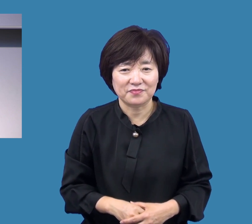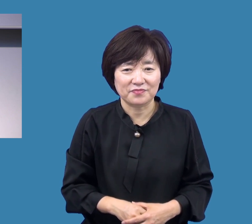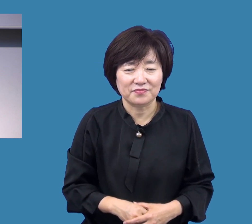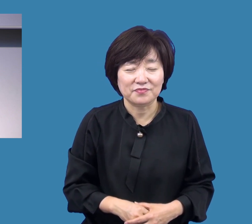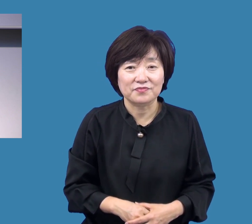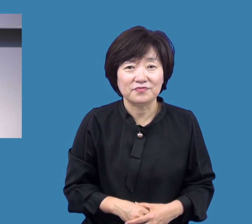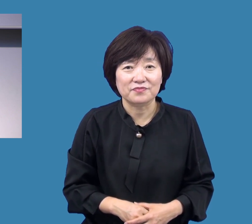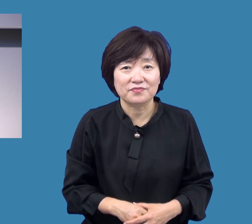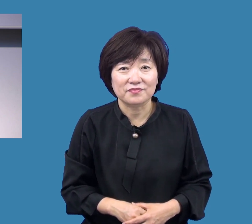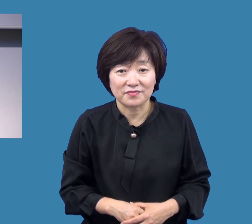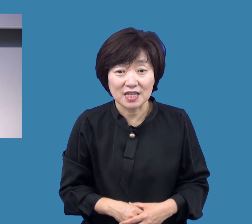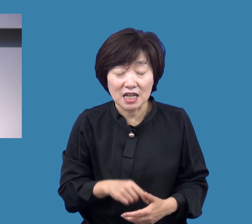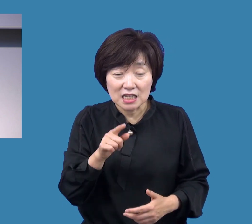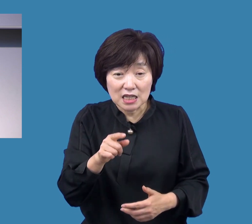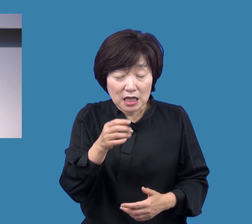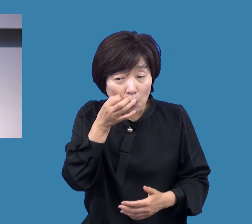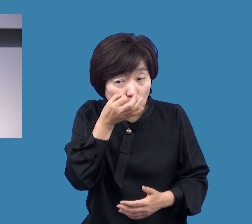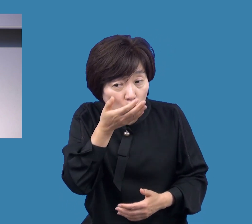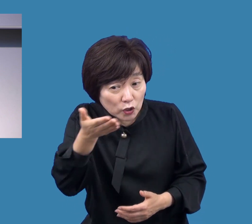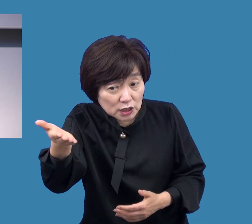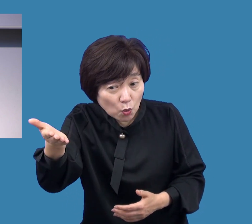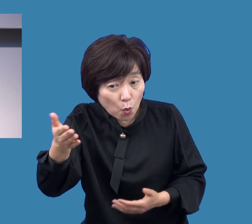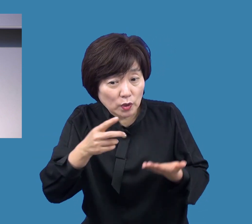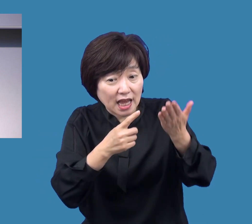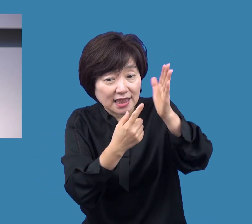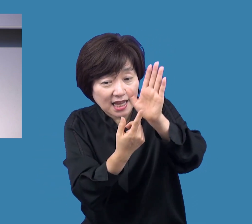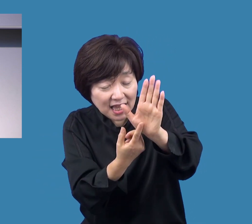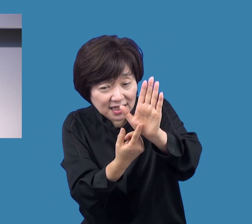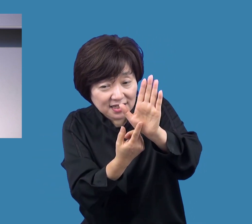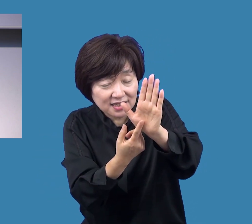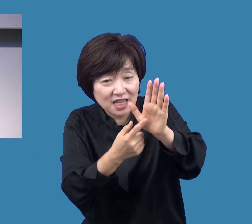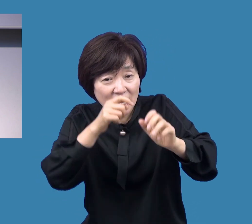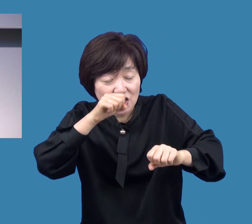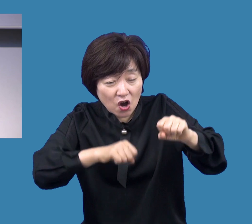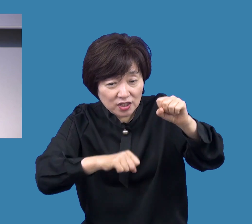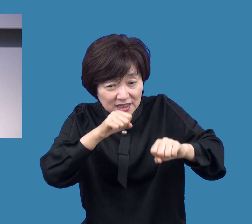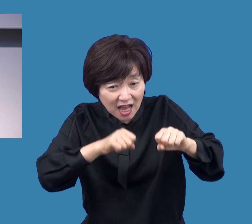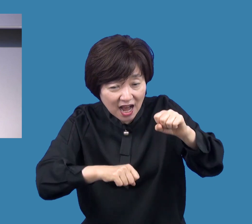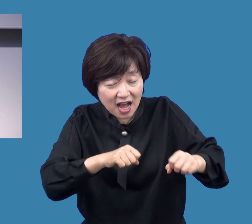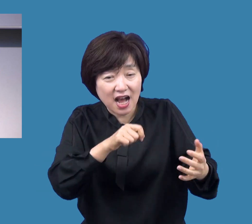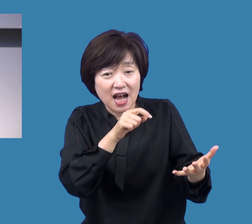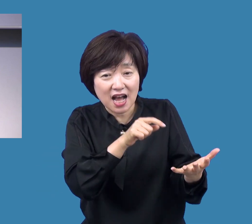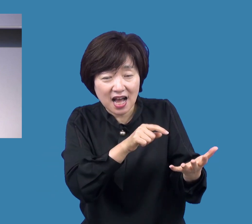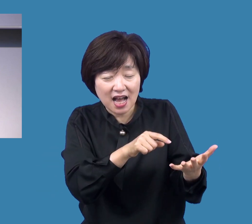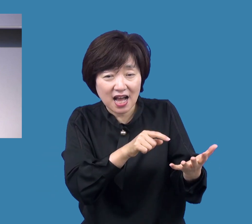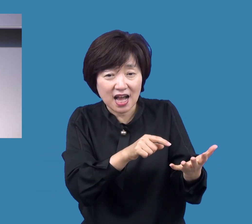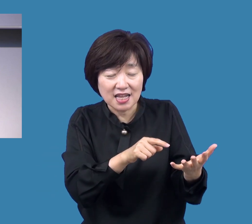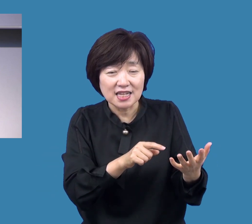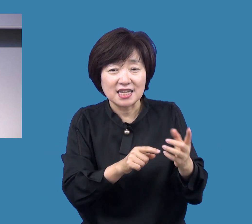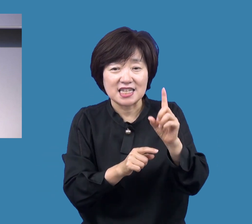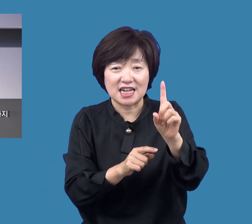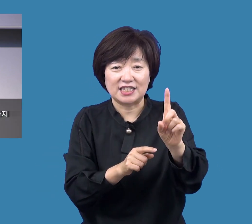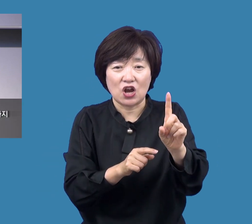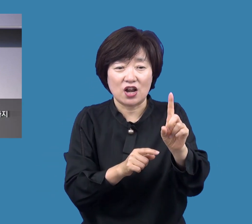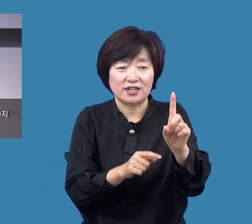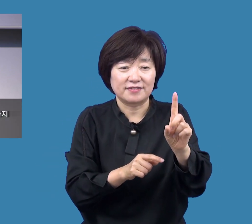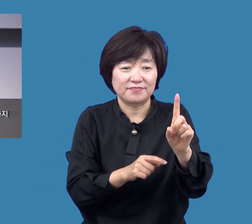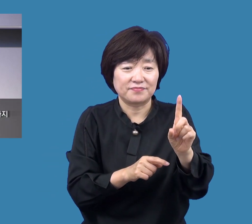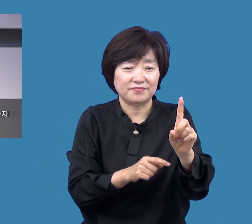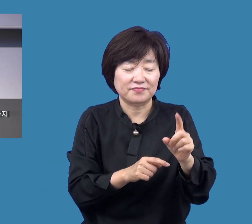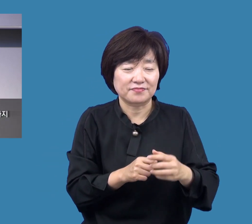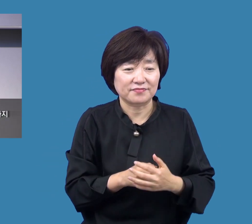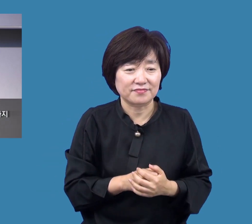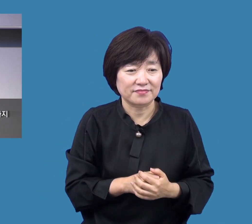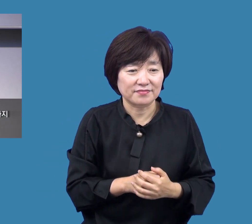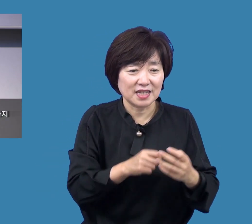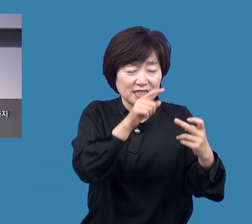자, 그래서 이 보여지고 나타나는 역사가 있는데, 이 보여지고 나타나는 역사는 1절에 보면 이렇게 설명합니다. 자,